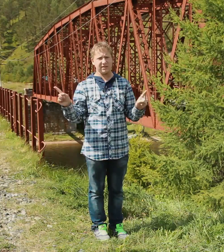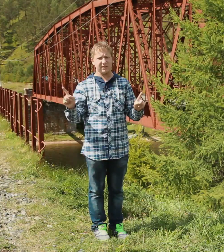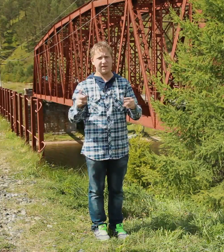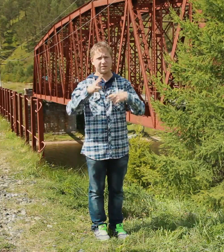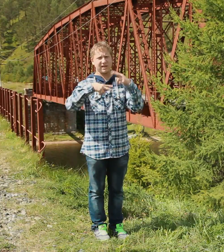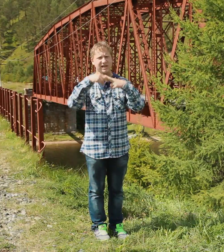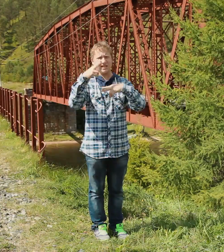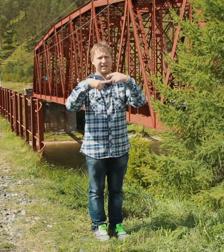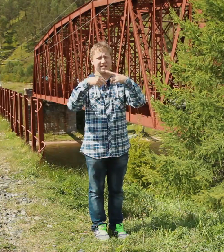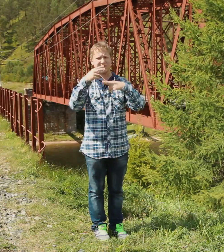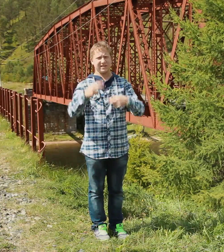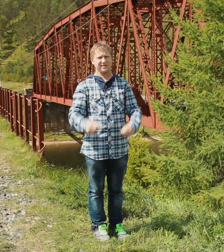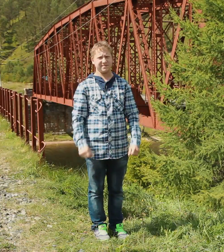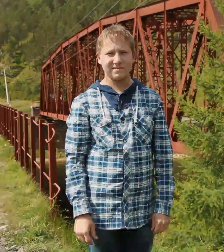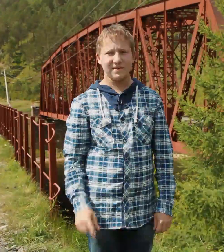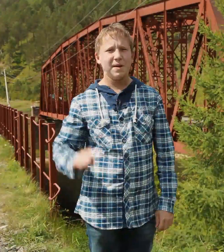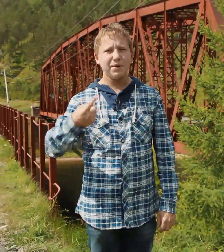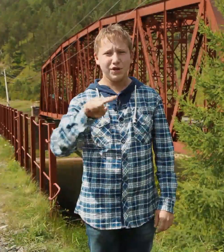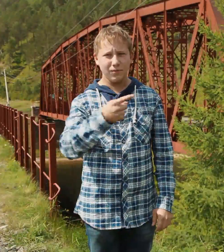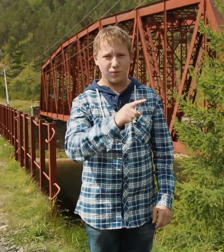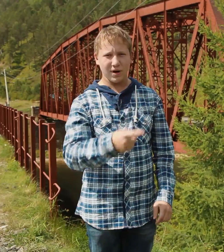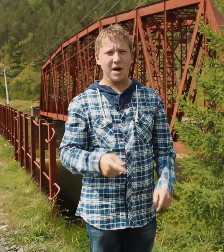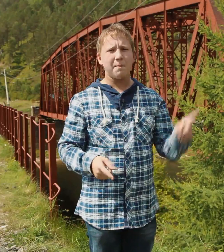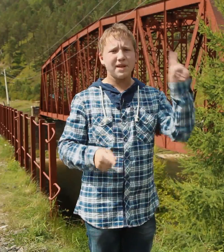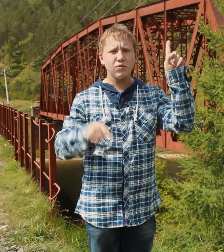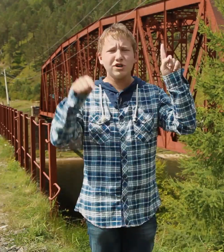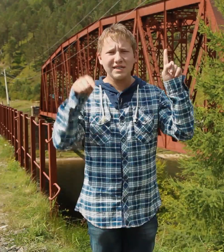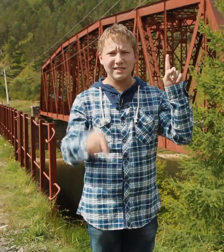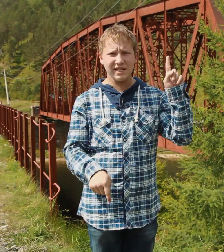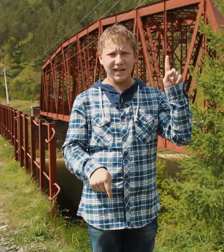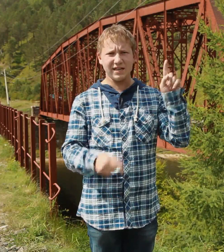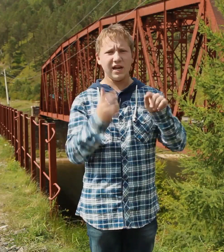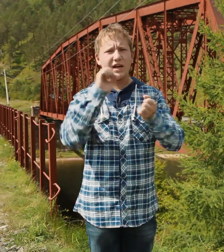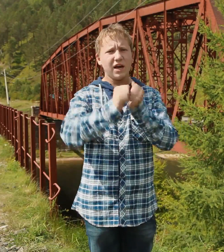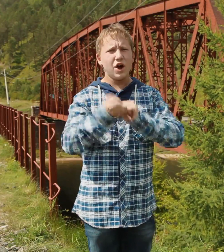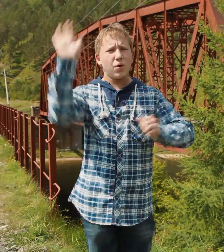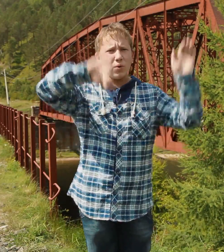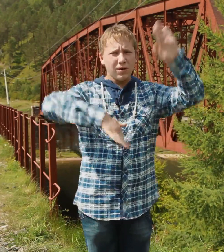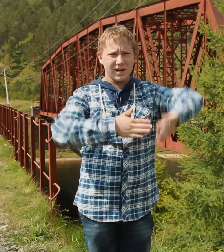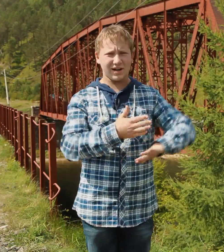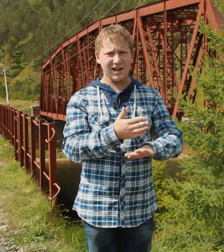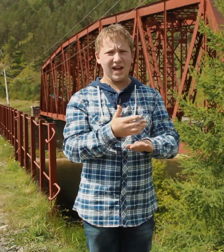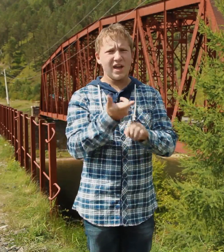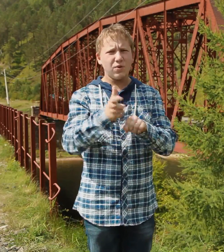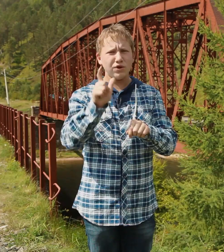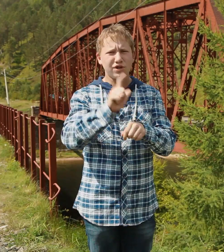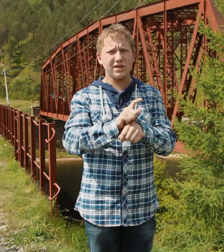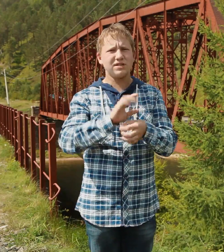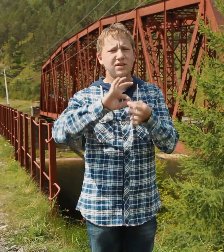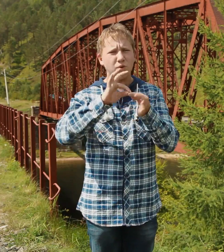особенности строительства. Почему? Потому что здесь горы и очень